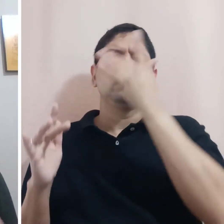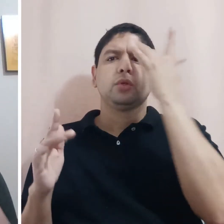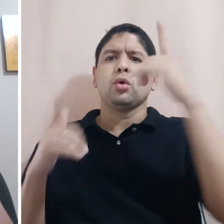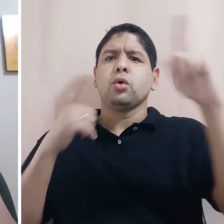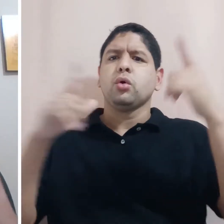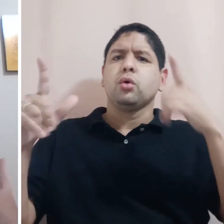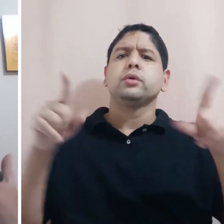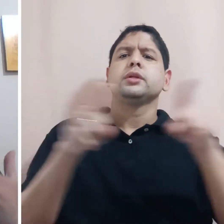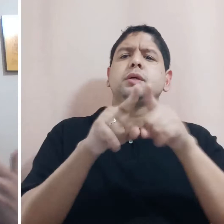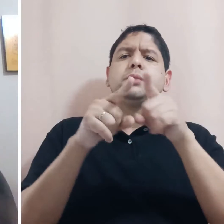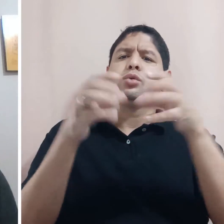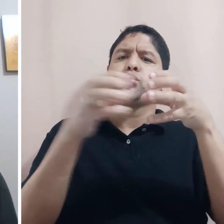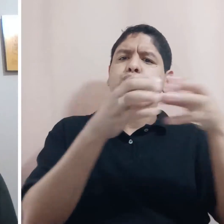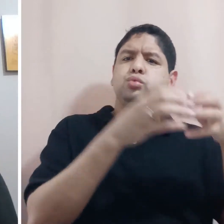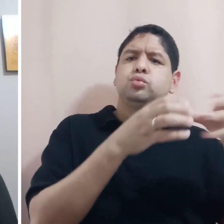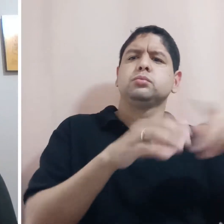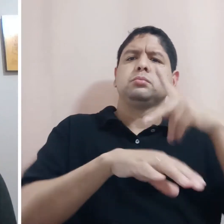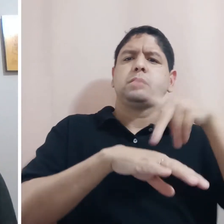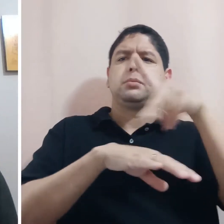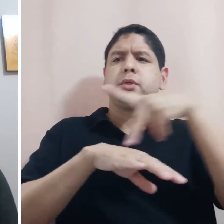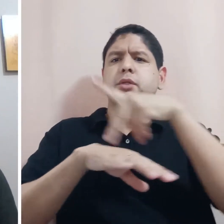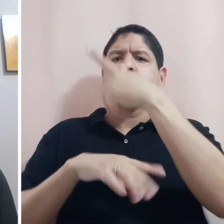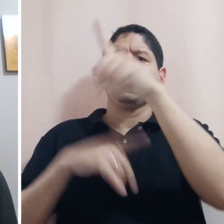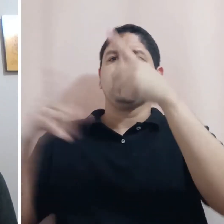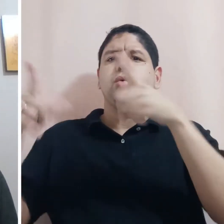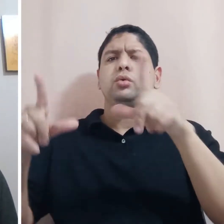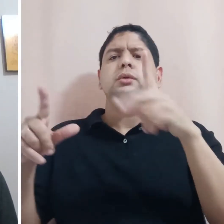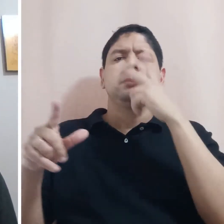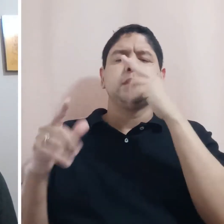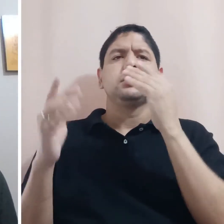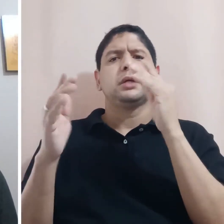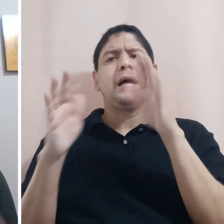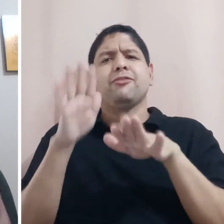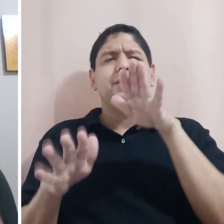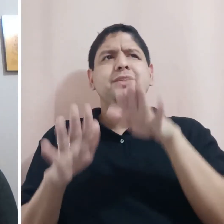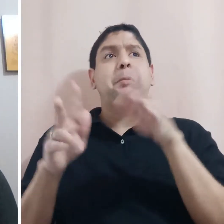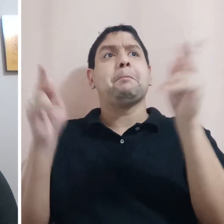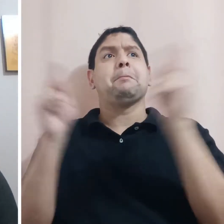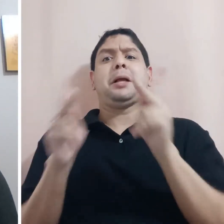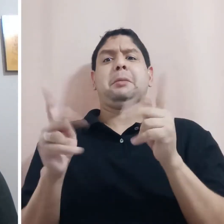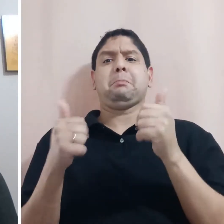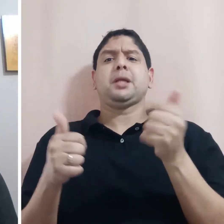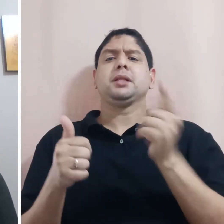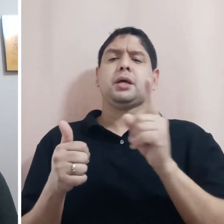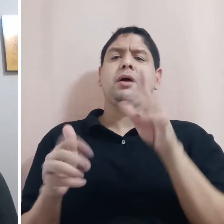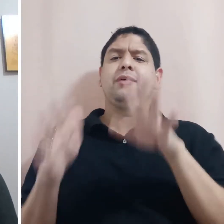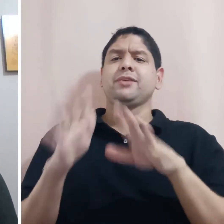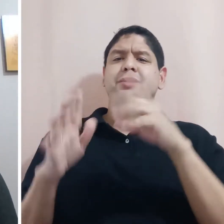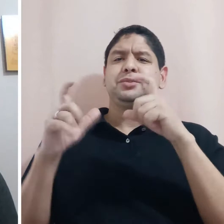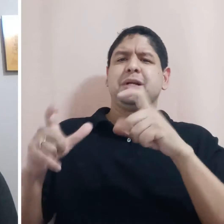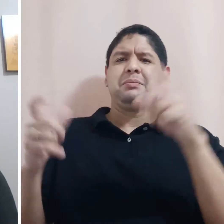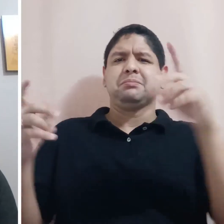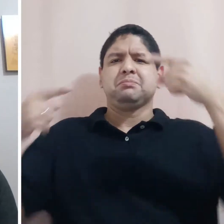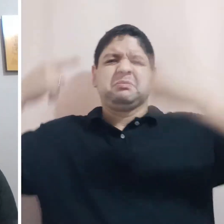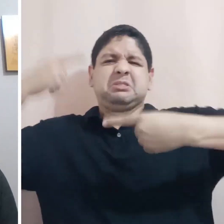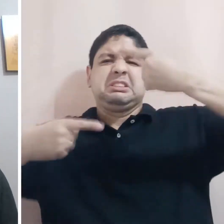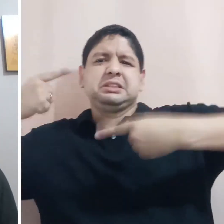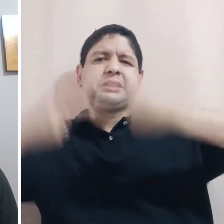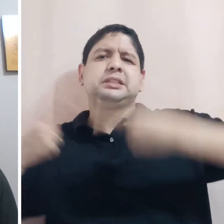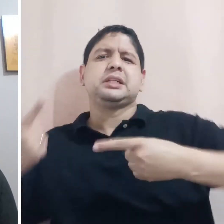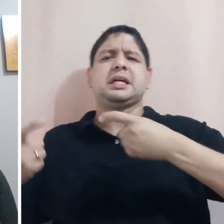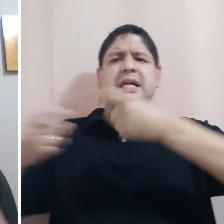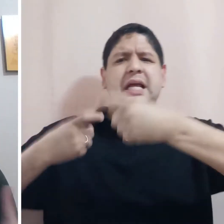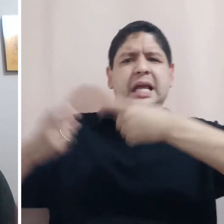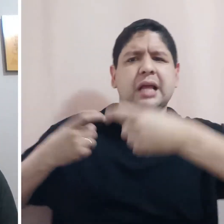eles acabaram entrando em contato com novas terras, com novos povos, um contato nem sempre pacífico, que muitas vezes